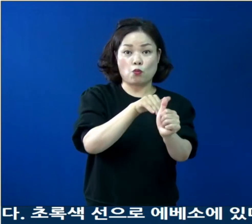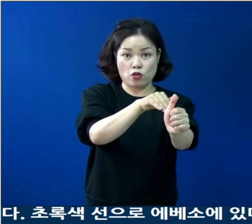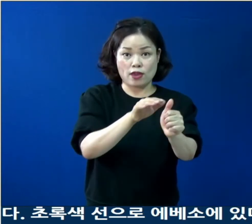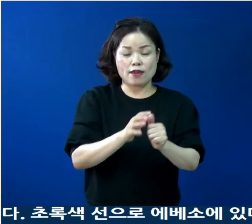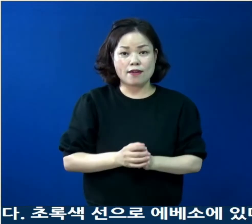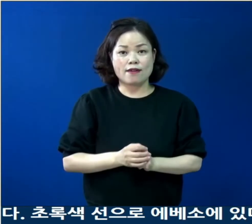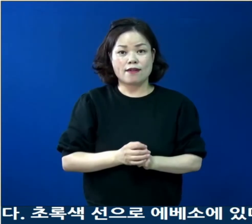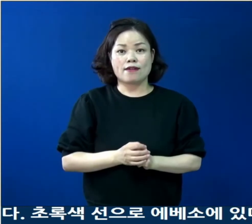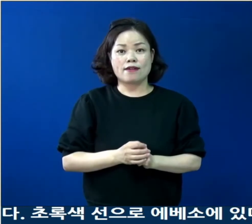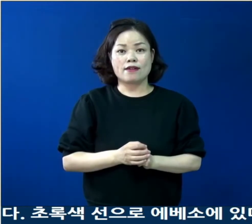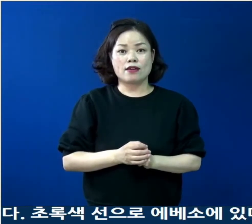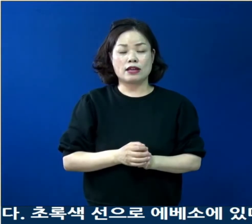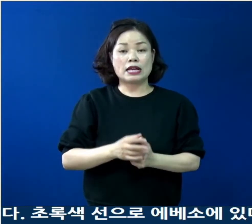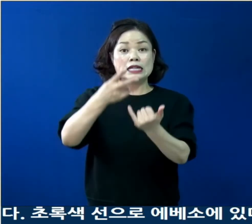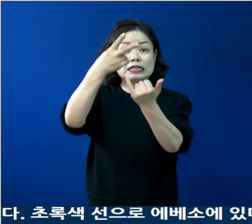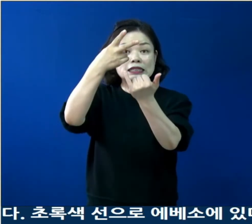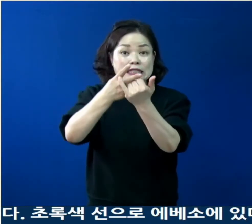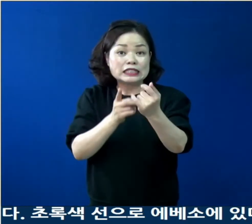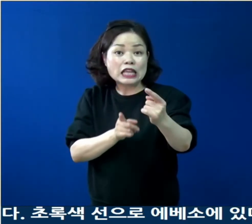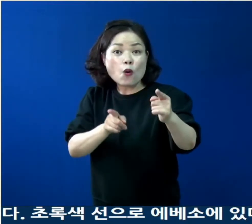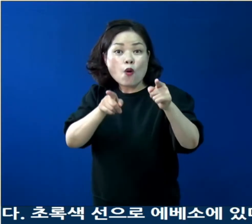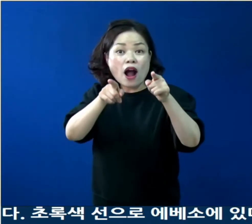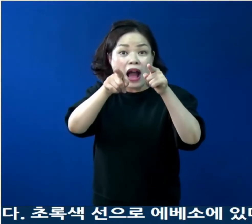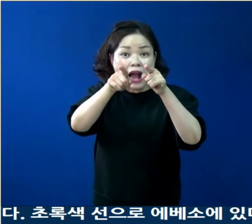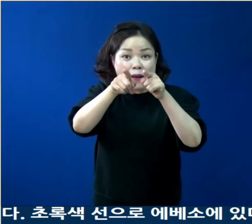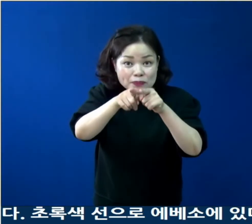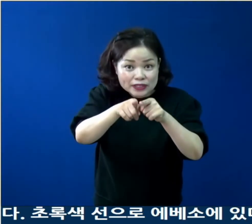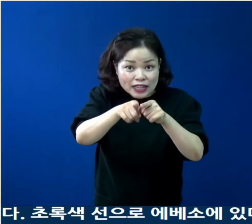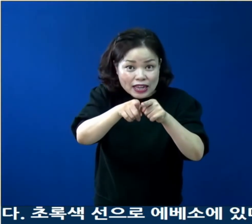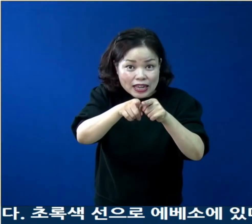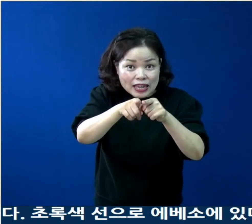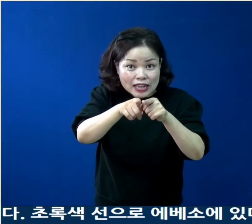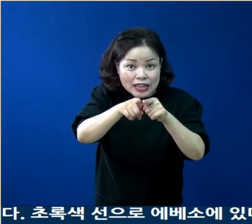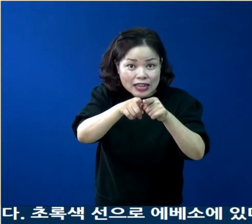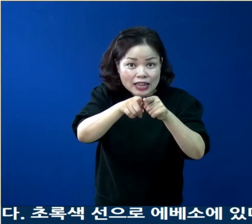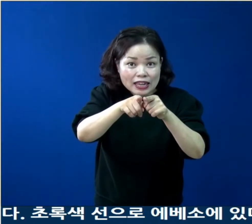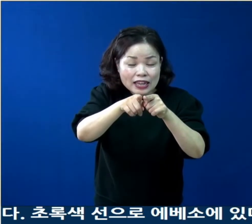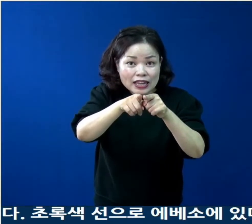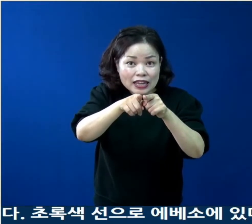얘기고요. 디도와 함께 이